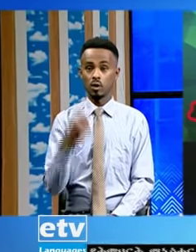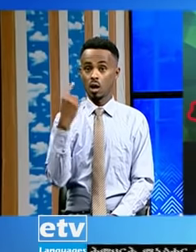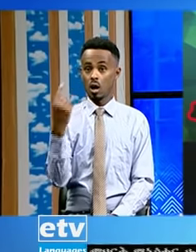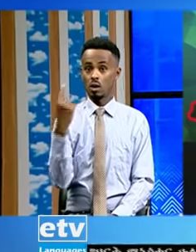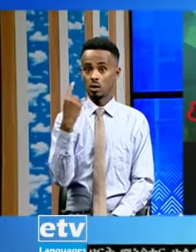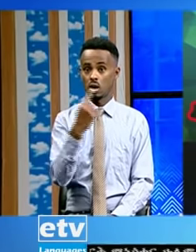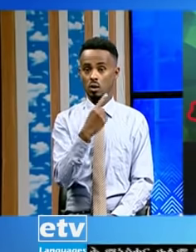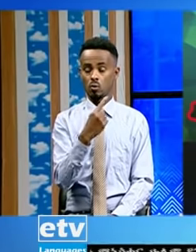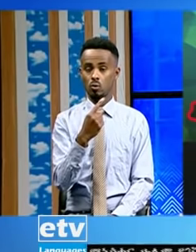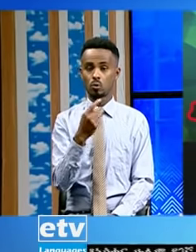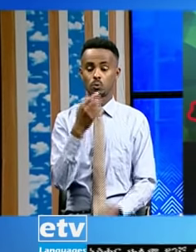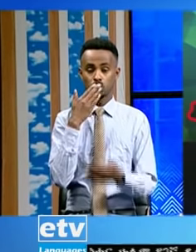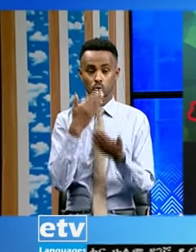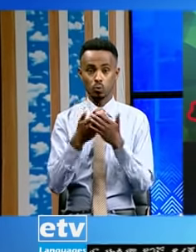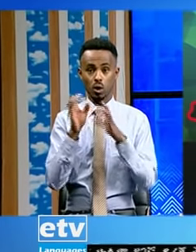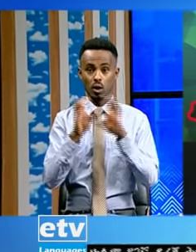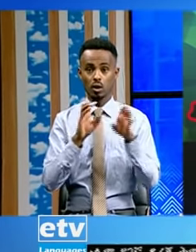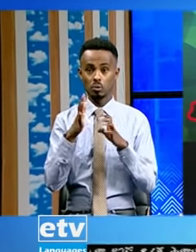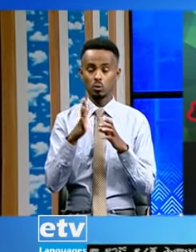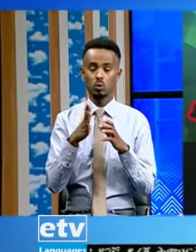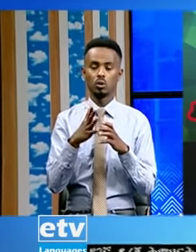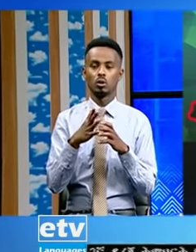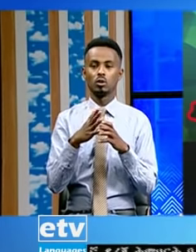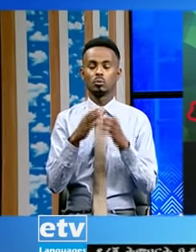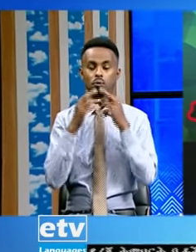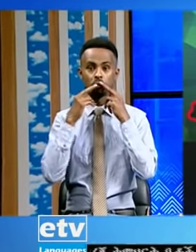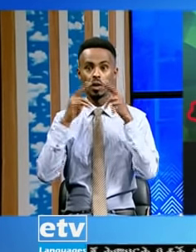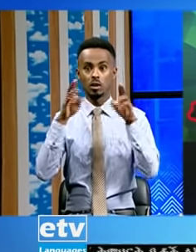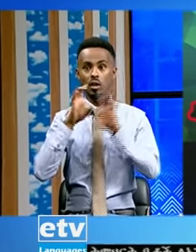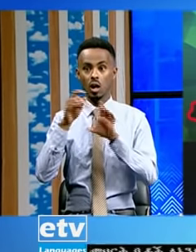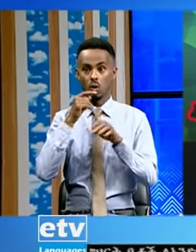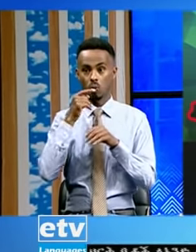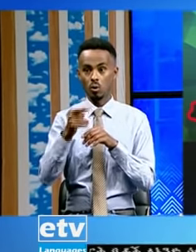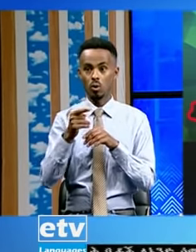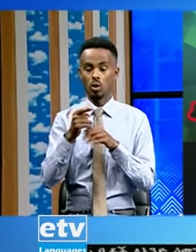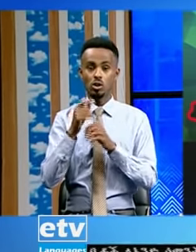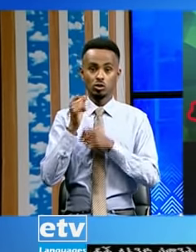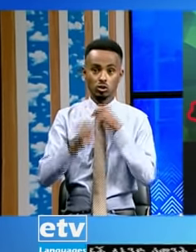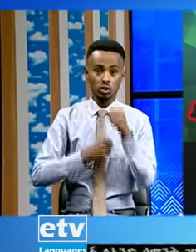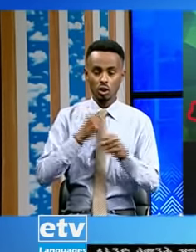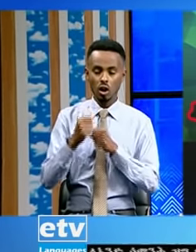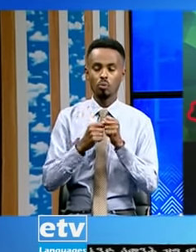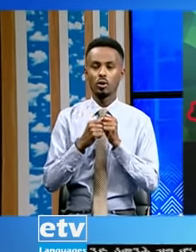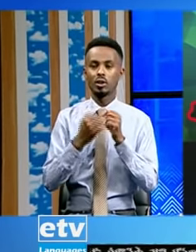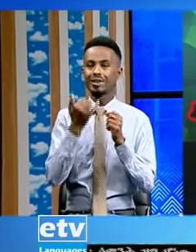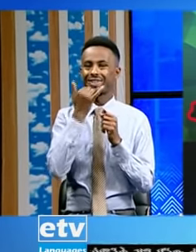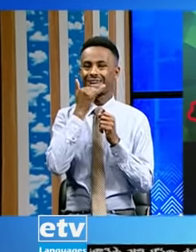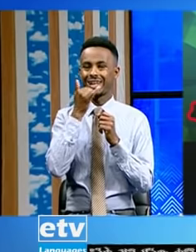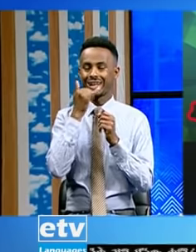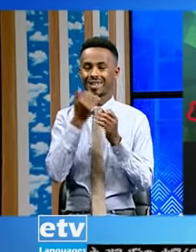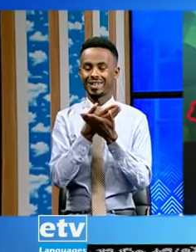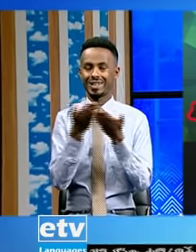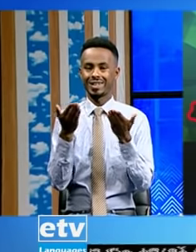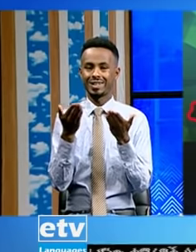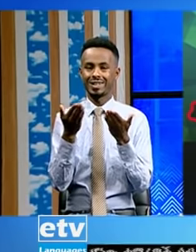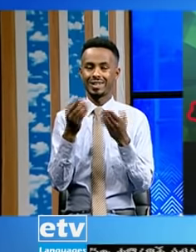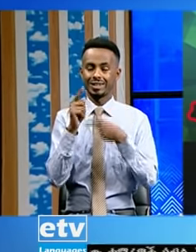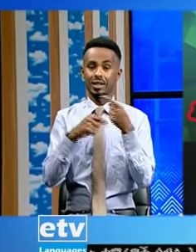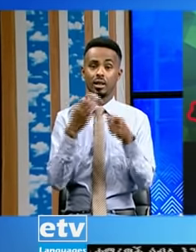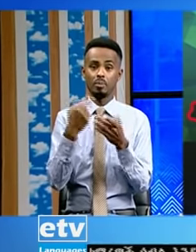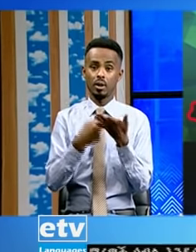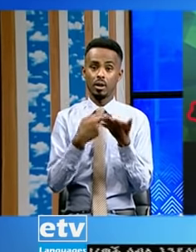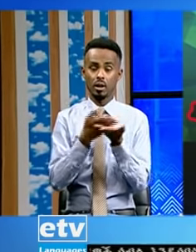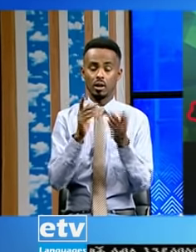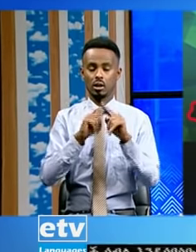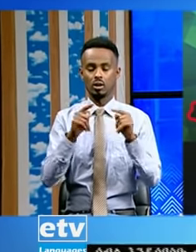አንዳንዱ በቃ ጥሩ ያደረገ መስሎት ምስራቻ በስራለው ብሎም ተሽቀራርሞ የተሳሳተ መንገድ ሲሄድ ነበር።